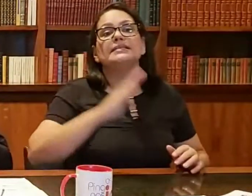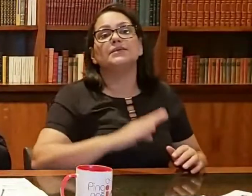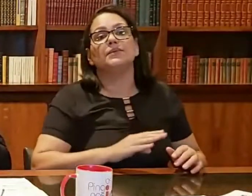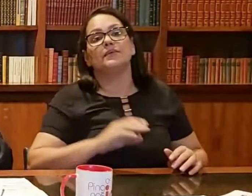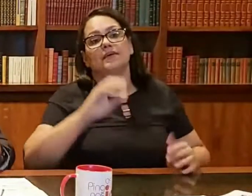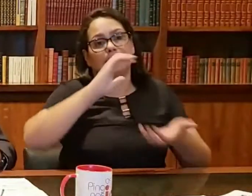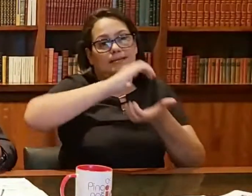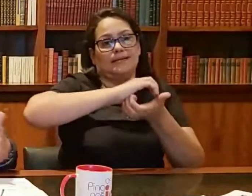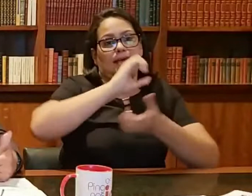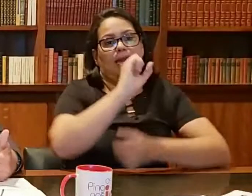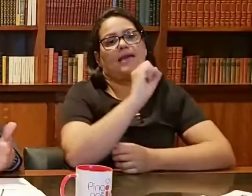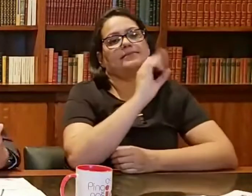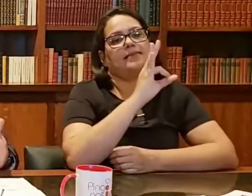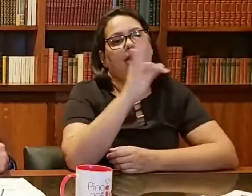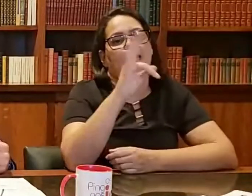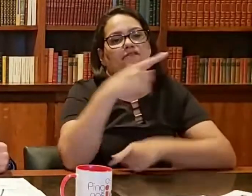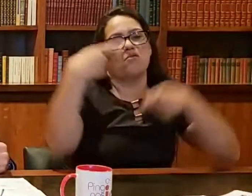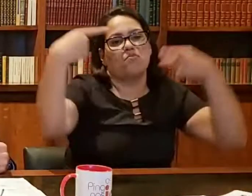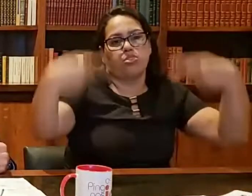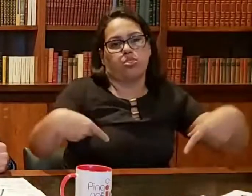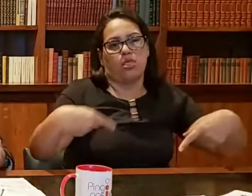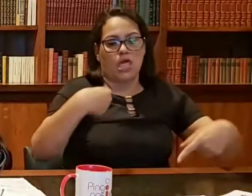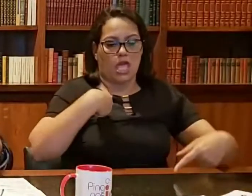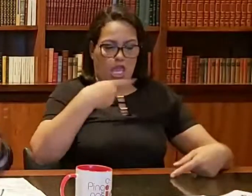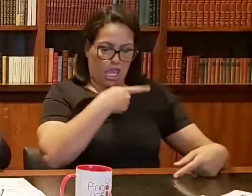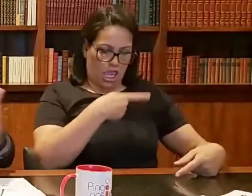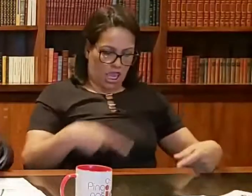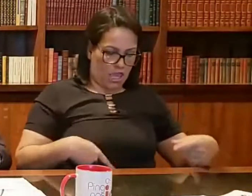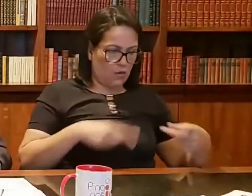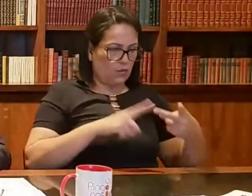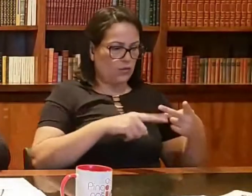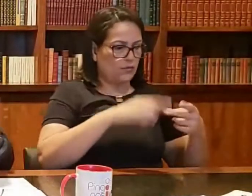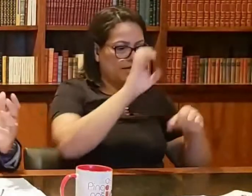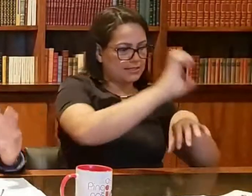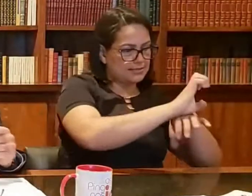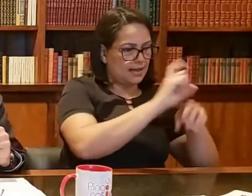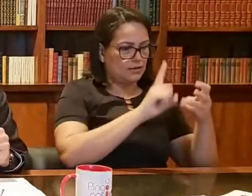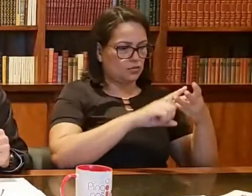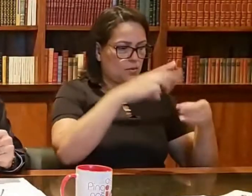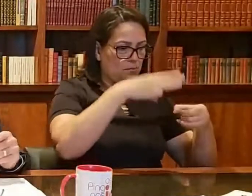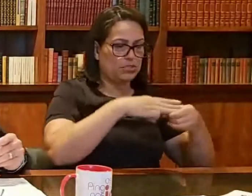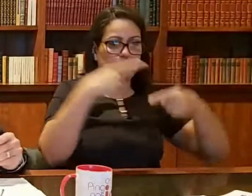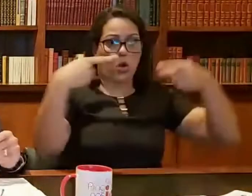Eu, estados e municípios, somos concorrentes. Eu, por exemplo, eu falo que